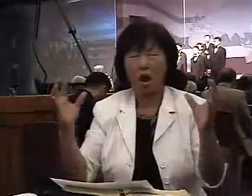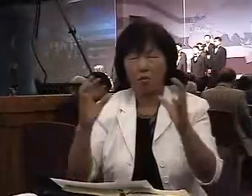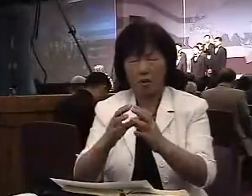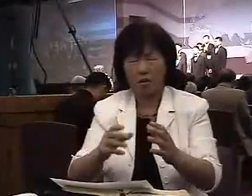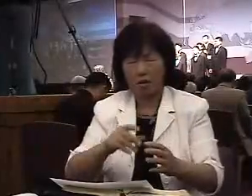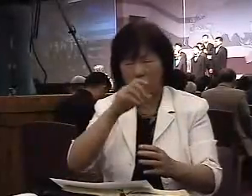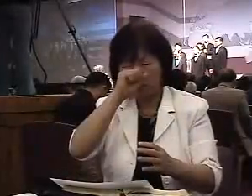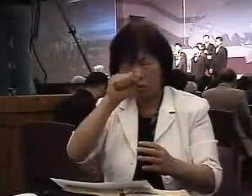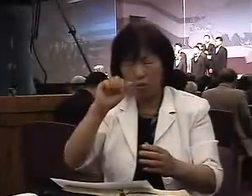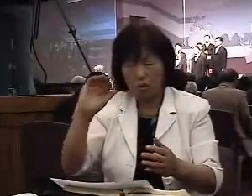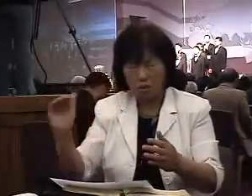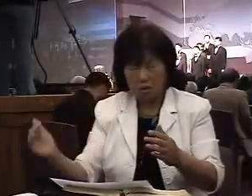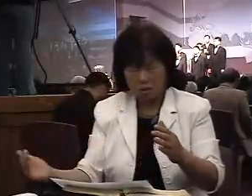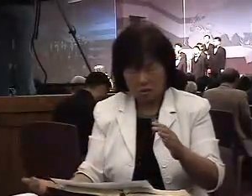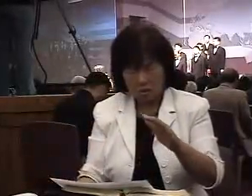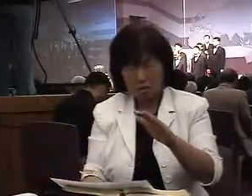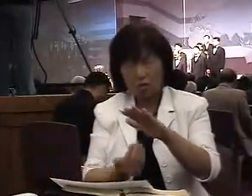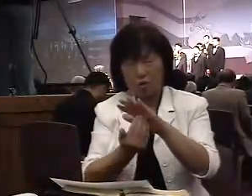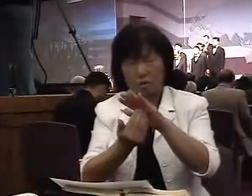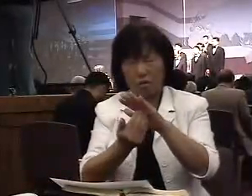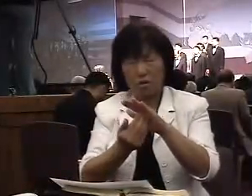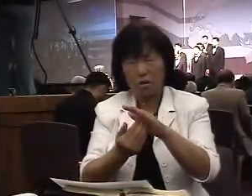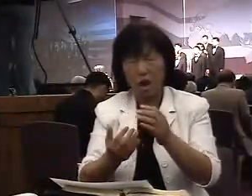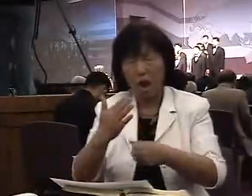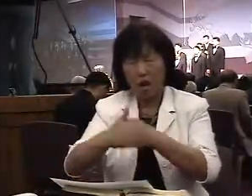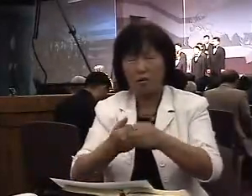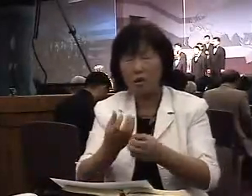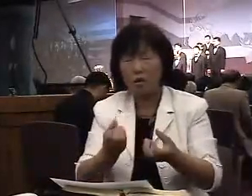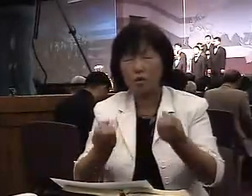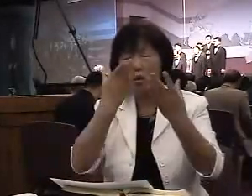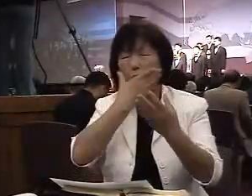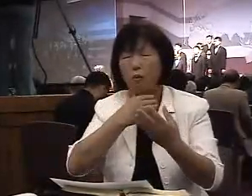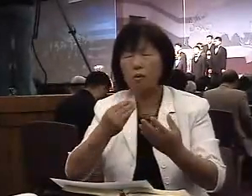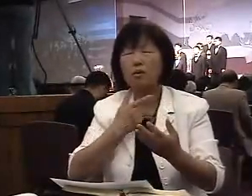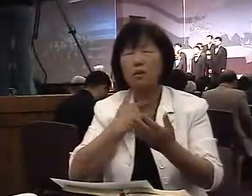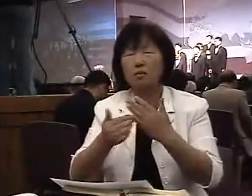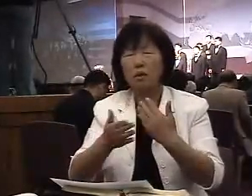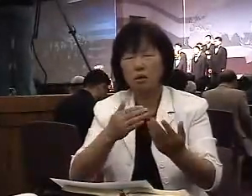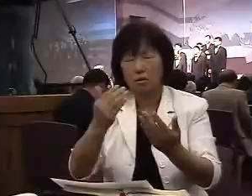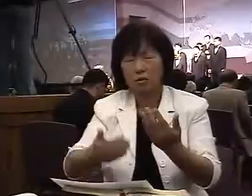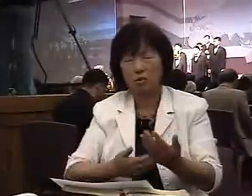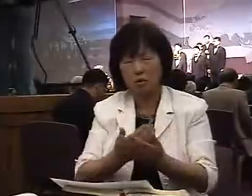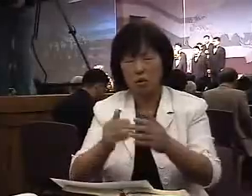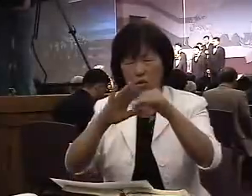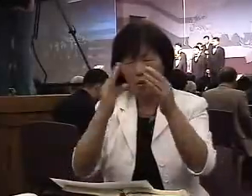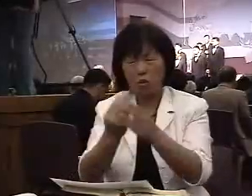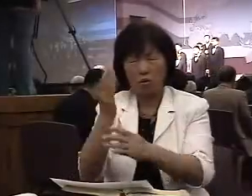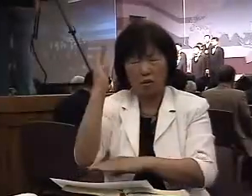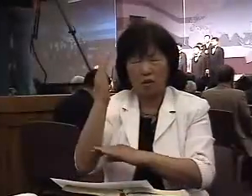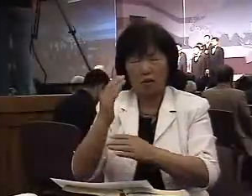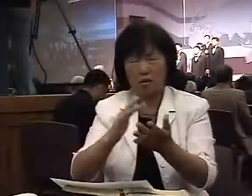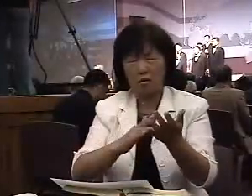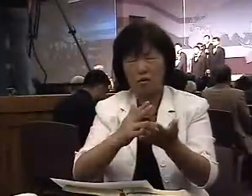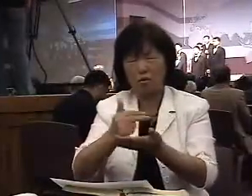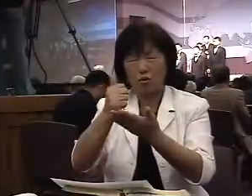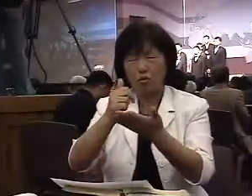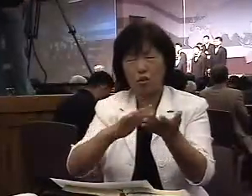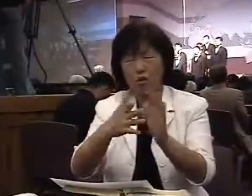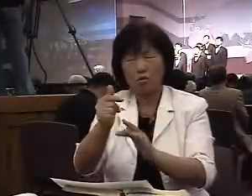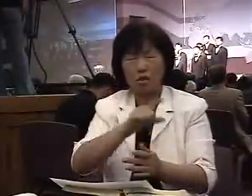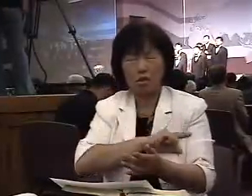이루시는 하나님의 축복을 또한 체험케 하여 주시옵소서. 이 모든 말씀을 우리 주 예수님의